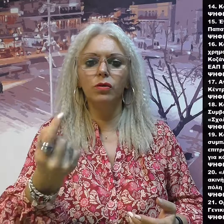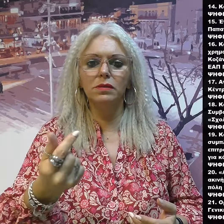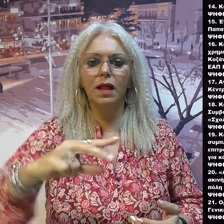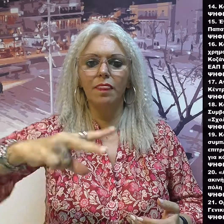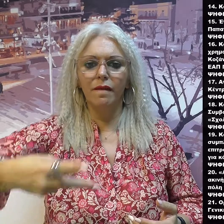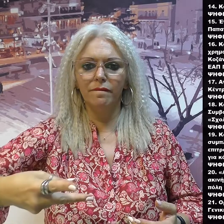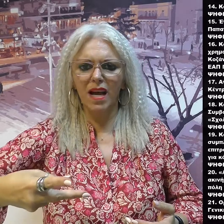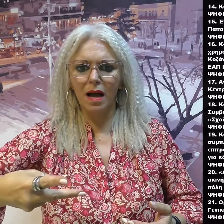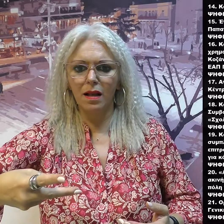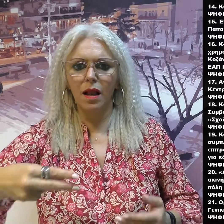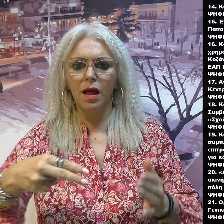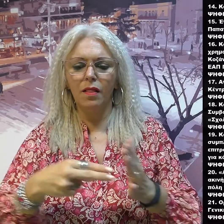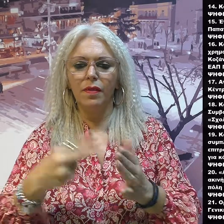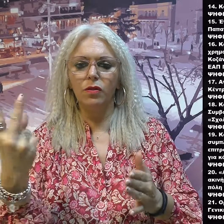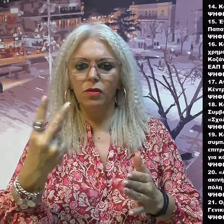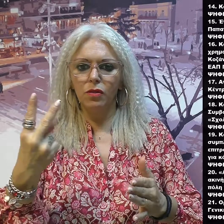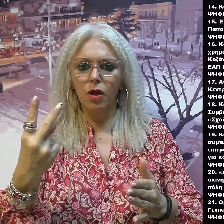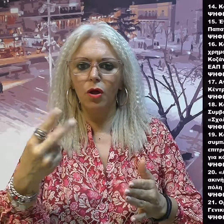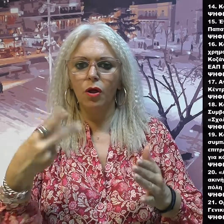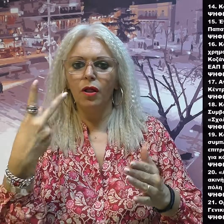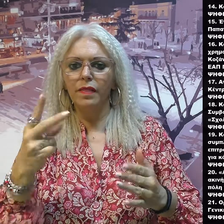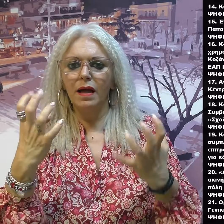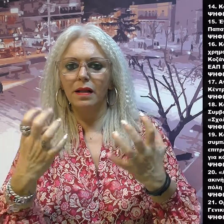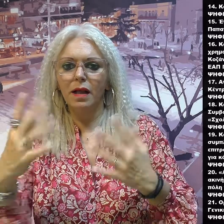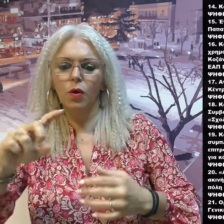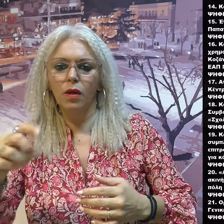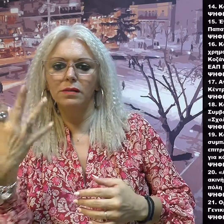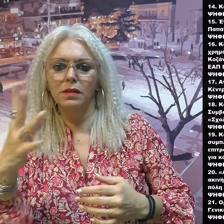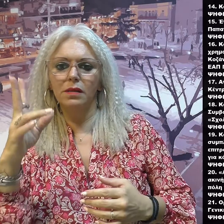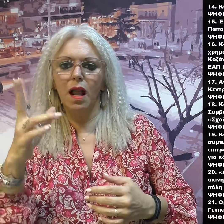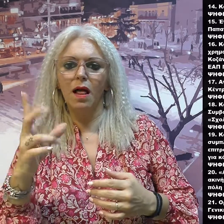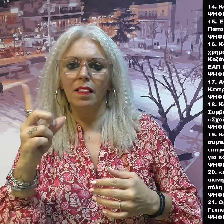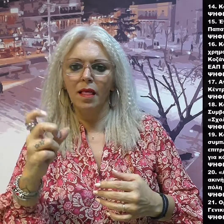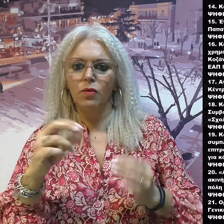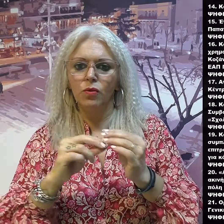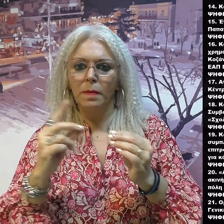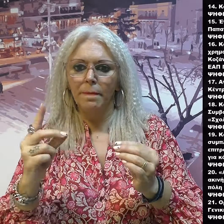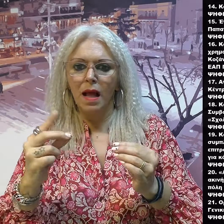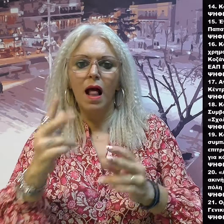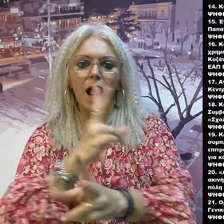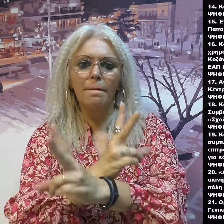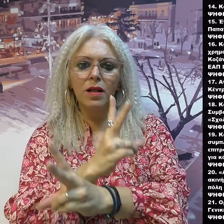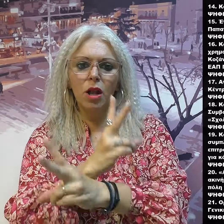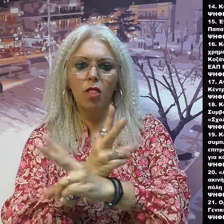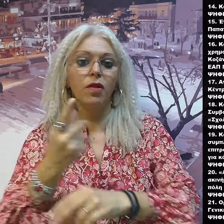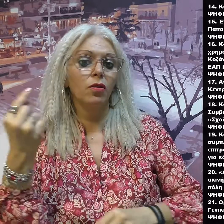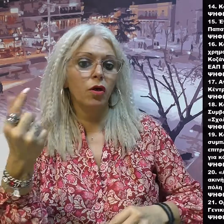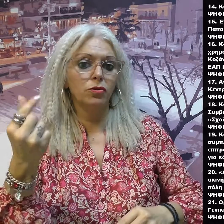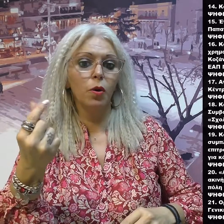με την επωνυμία Σχολική Επιτροπή Δευτεροβάθμιας Εκπαίδευσης Δήμου Κοζάνης. Ψηφίστηκε ομόφωνα. 19. Κατανομή Β'